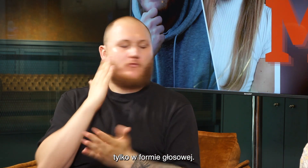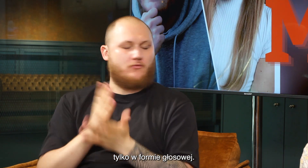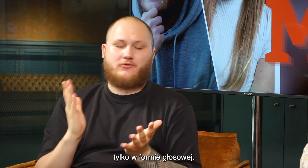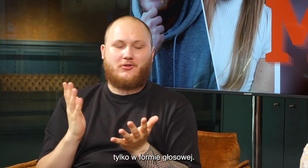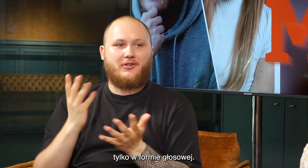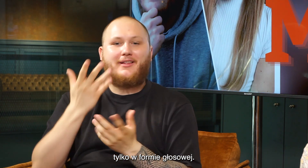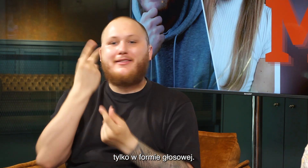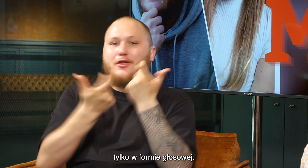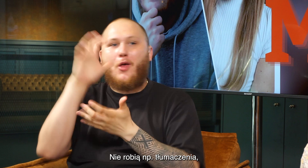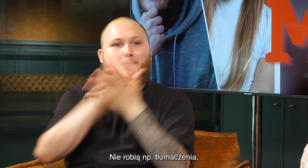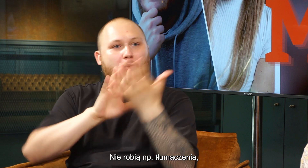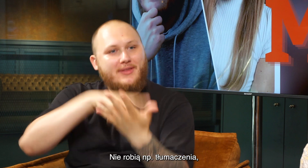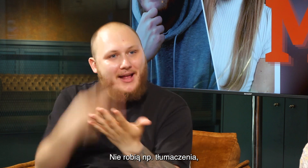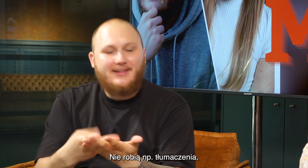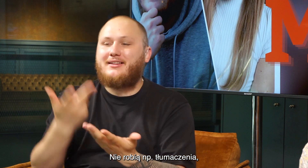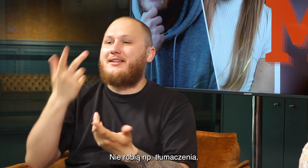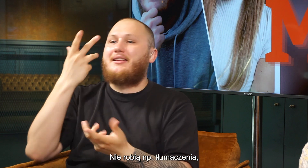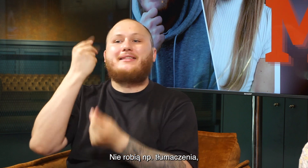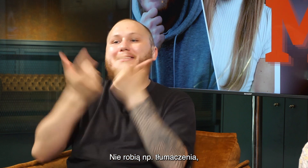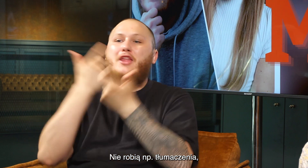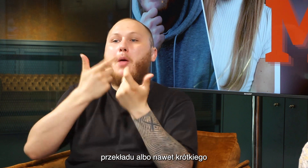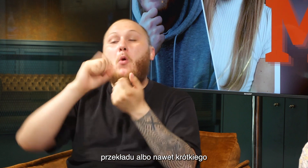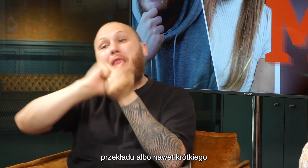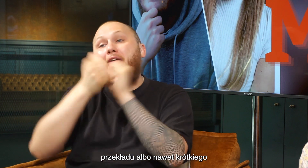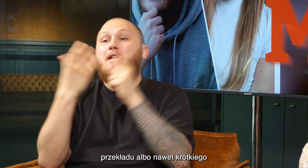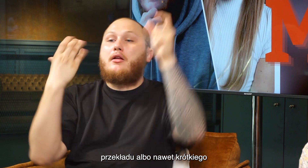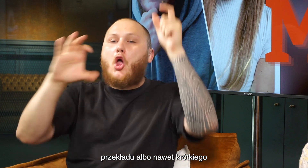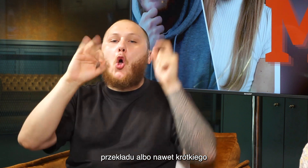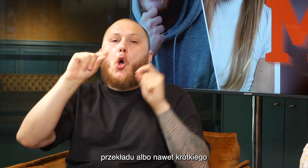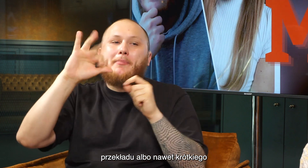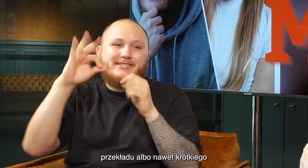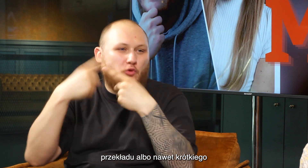jest tylko w formie głosowej. Nie robią na przykład tłumaczenia, przekładu,